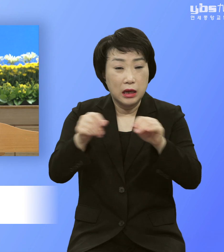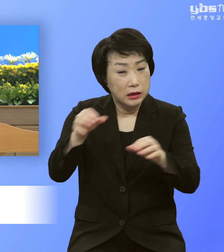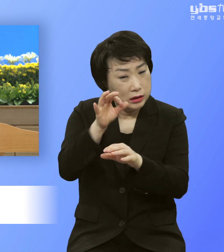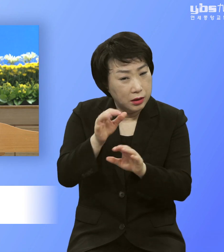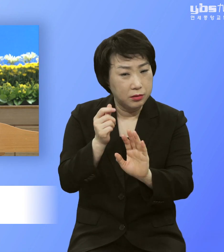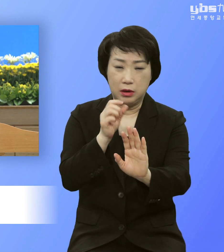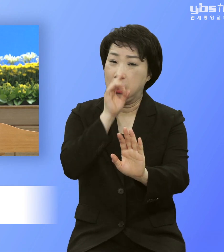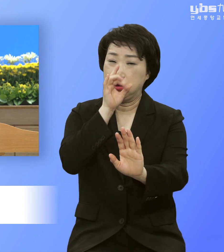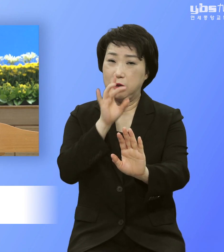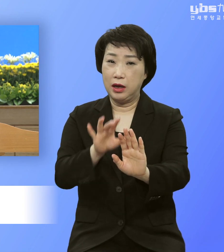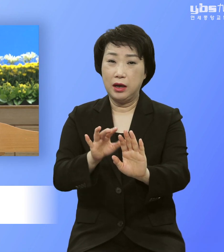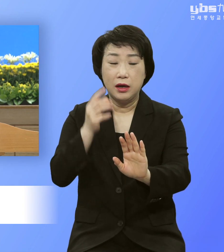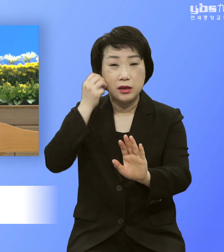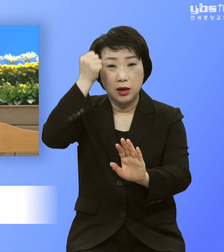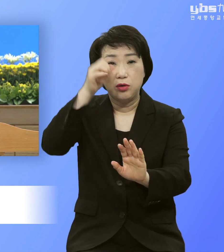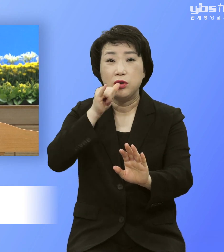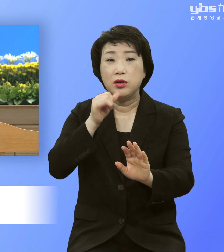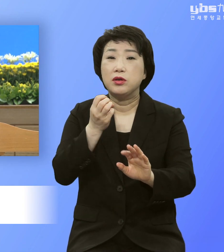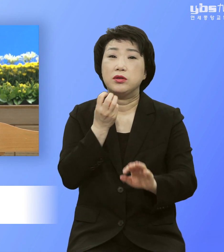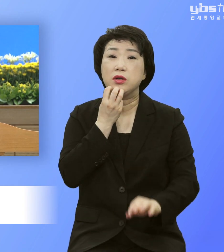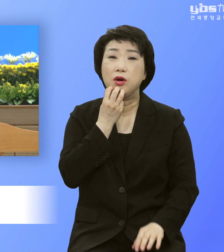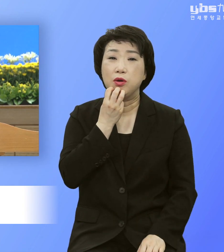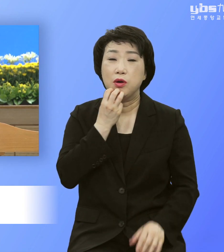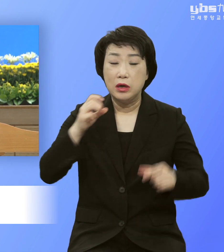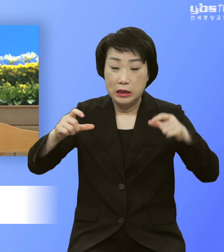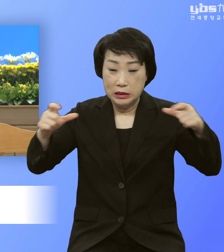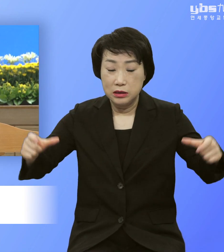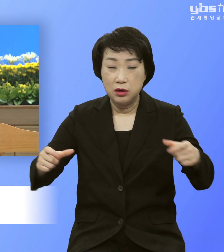된다. 그래서 서울 시내